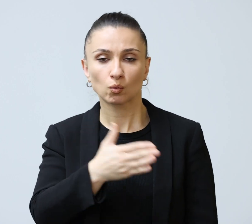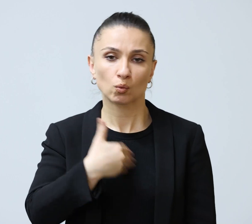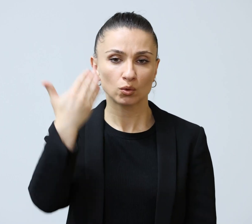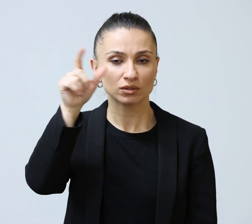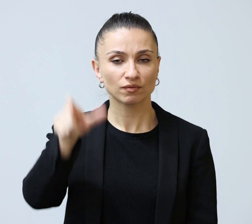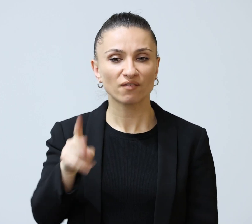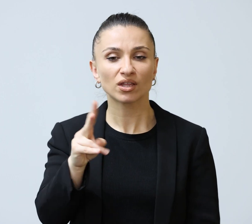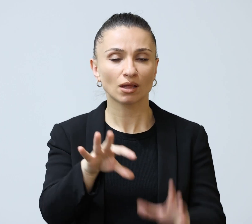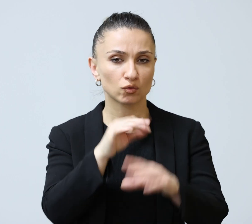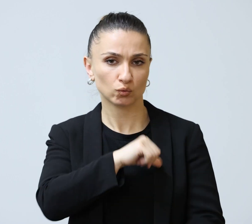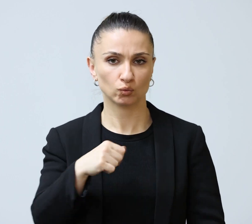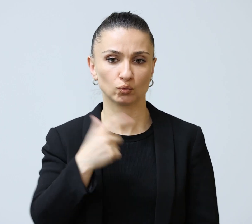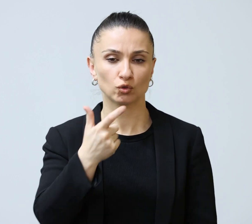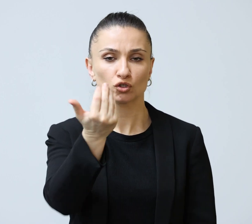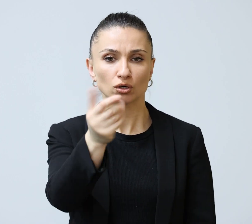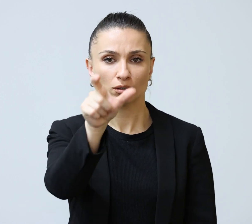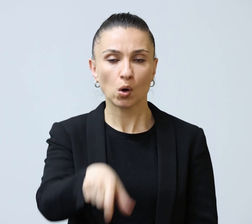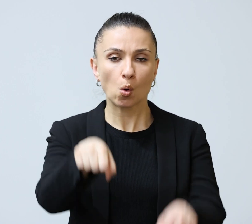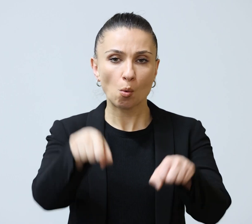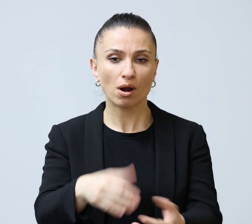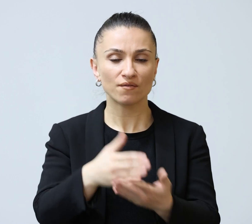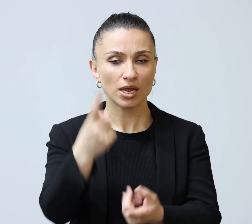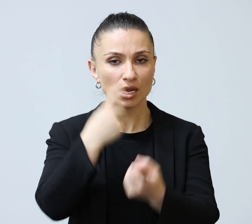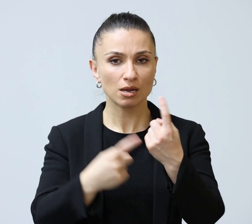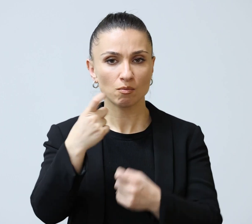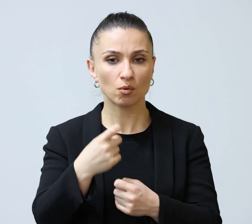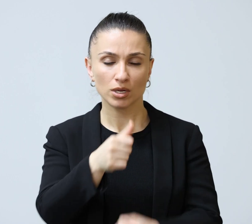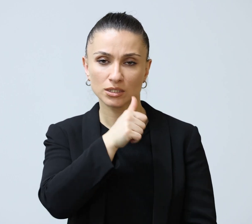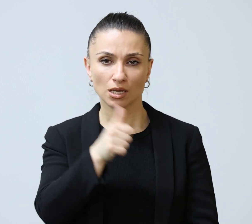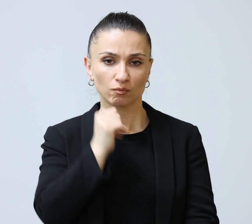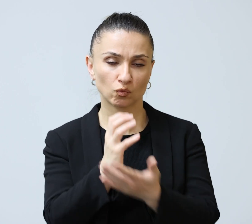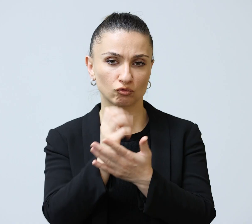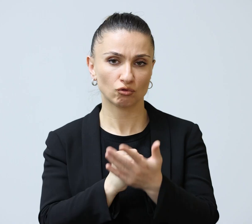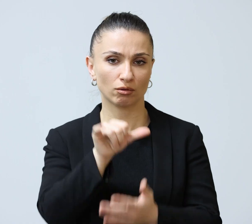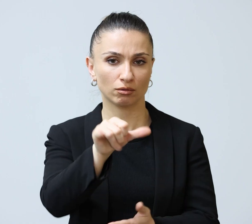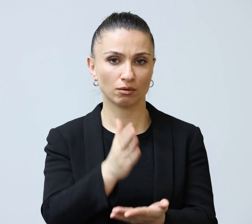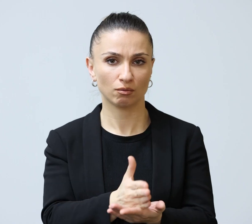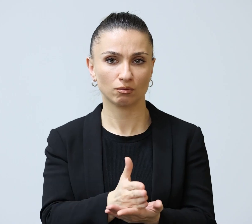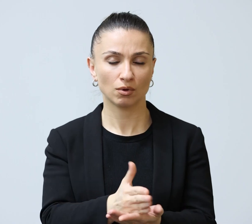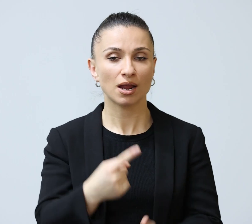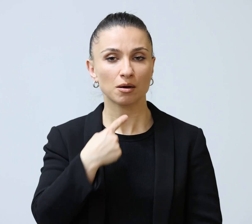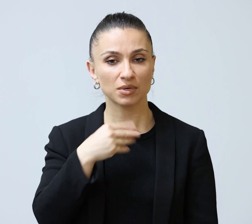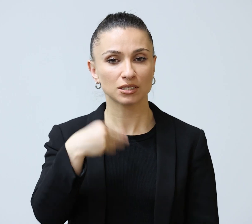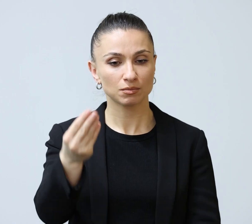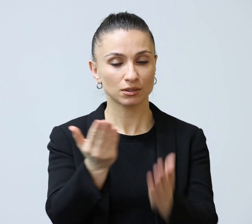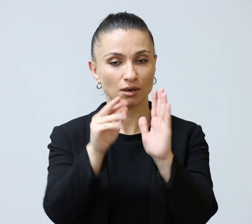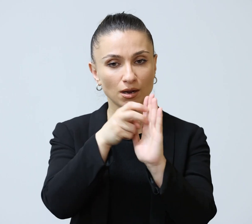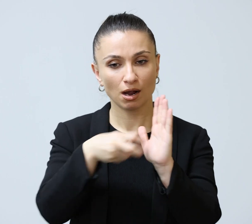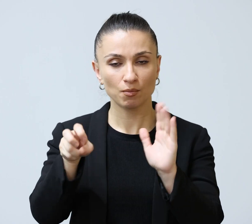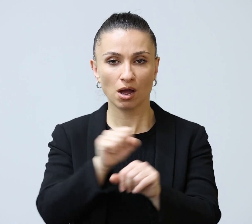Ուր պետք է զետեղես լրացված քվեաթերթիկը։ Քվեախցիկից դուրս գալուց հետո գնա քվեատուփի մոտ։